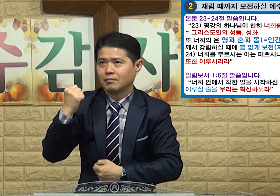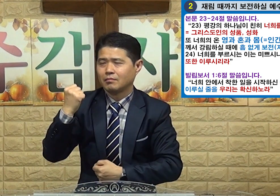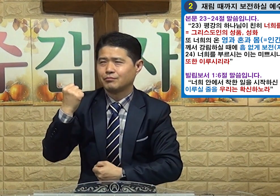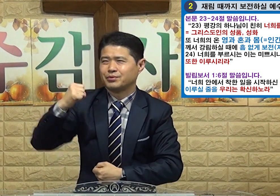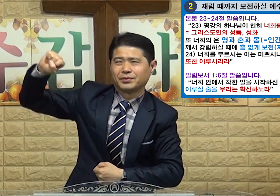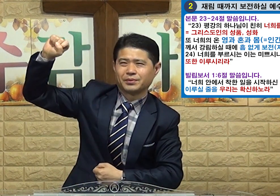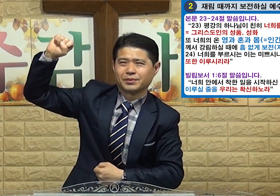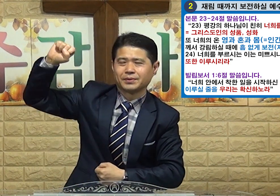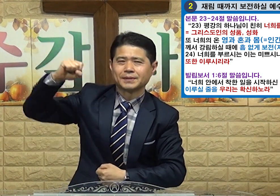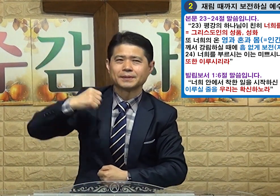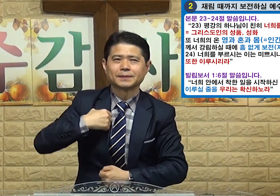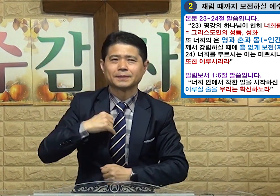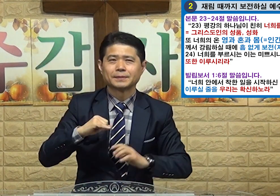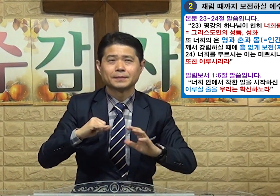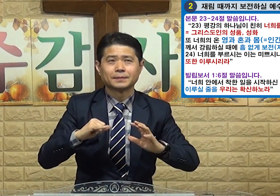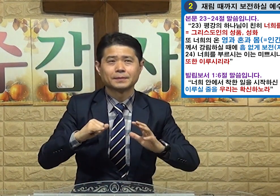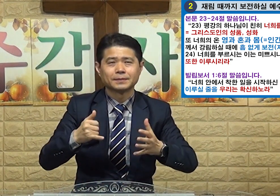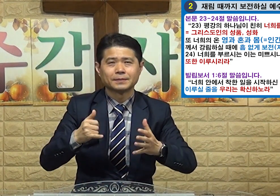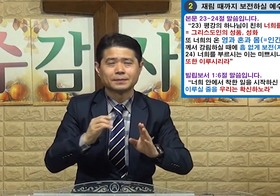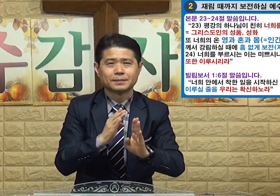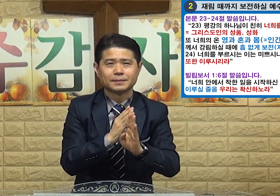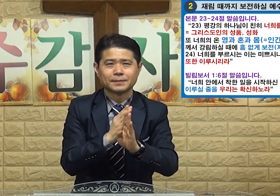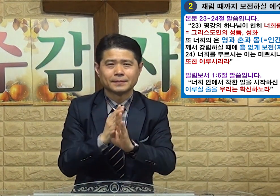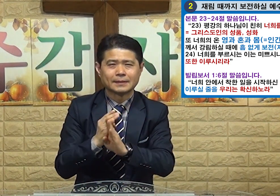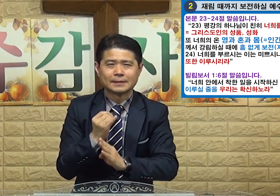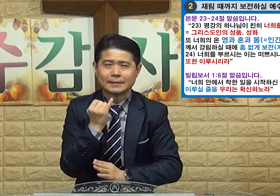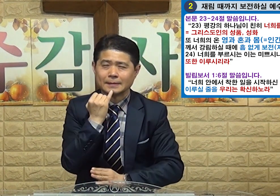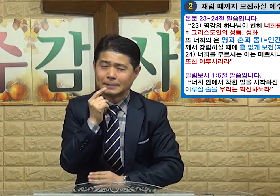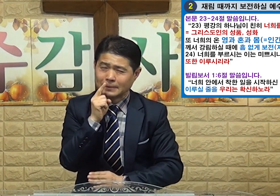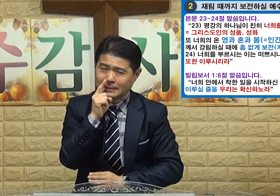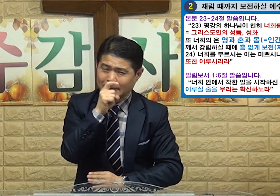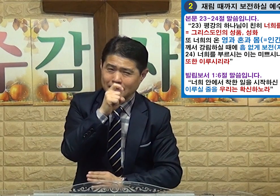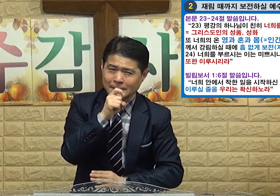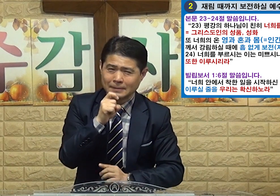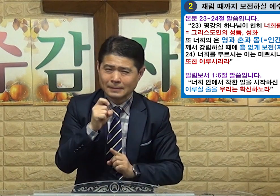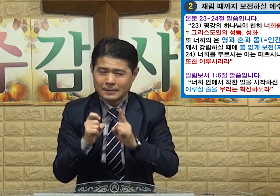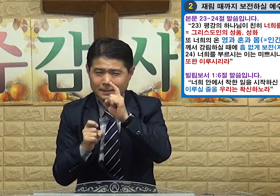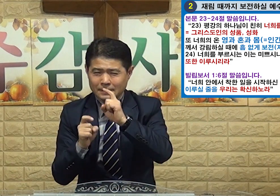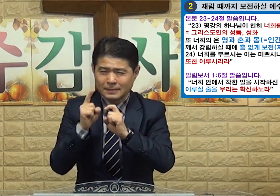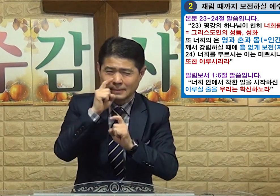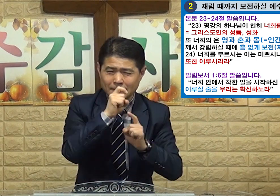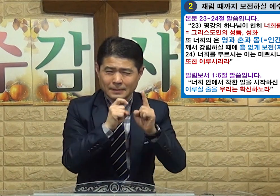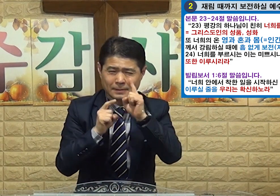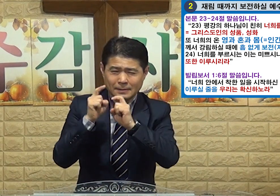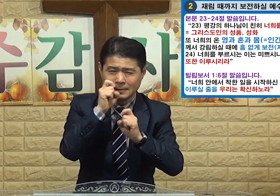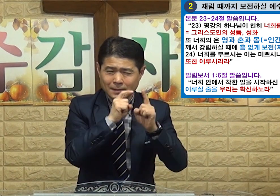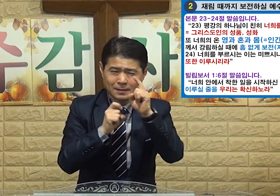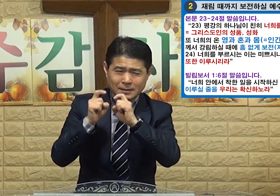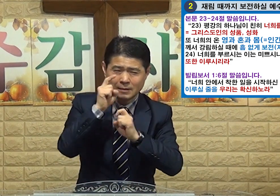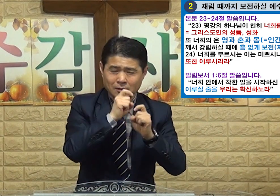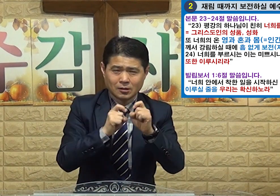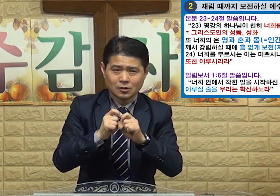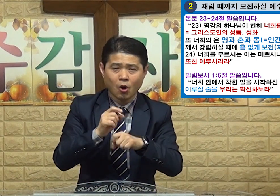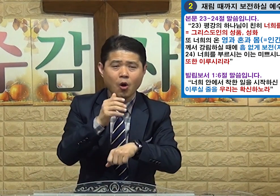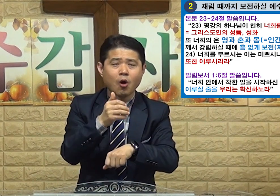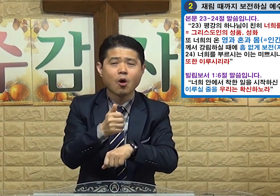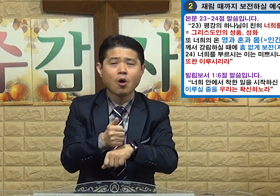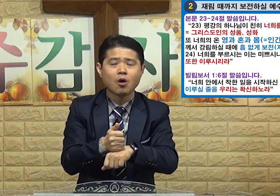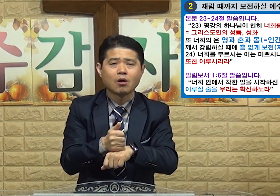하나님께서 우리에게 명하신 것을 우리가 불순종하고 이 세상의 방식대로 악을